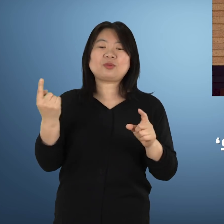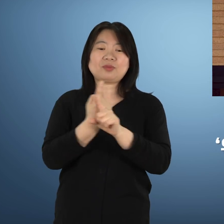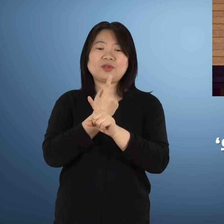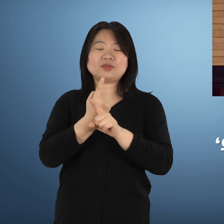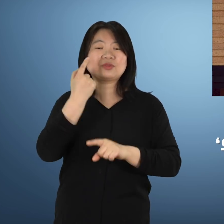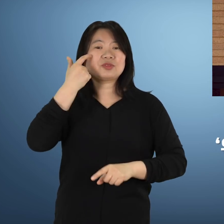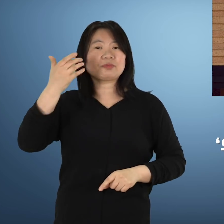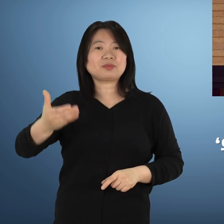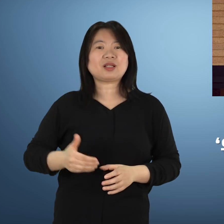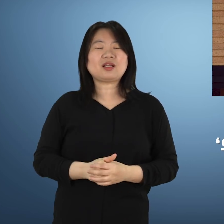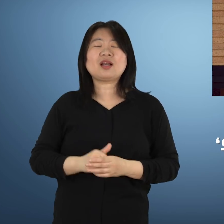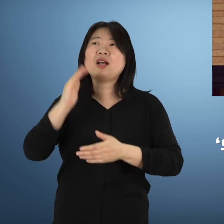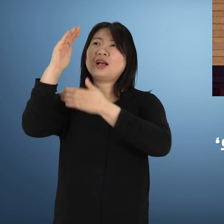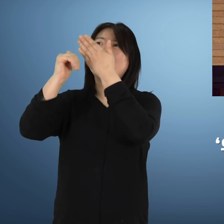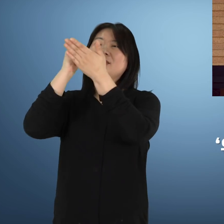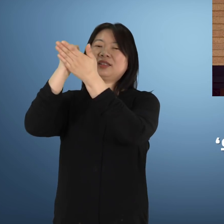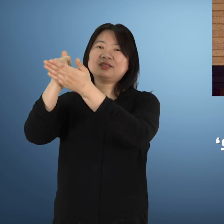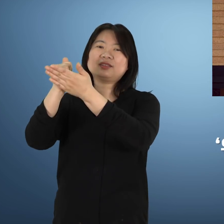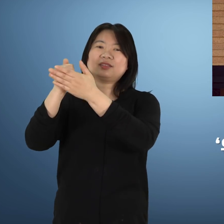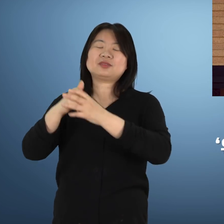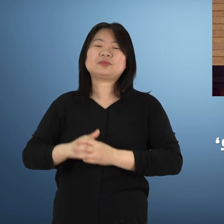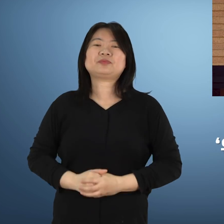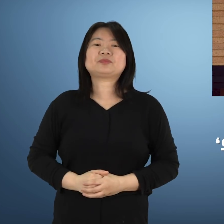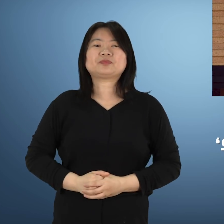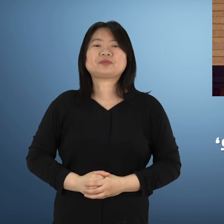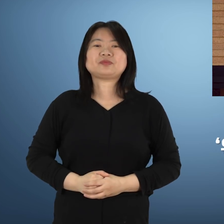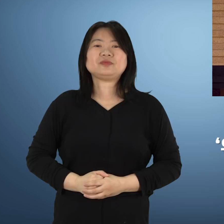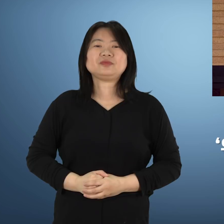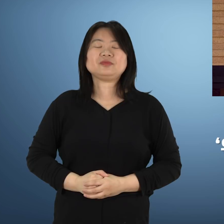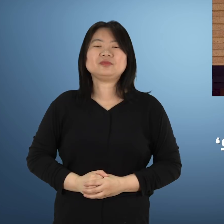됩니까? 하나님,